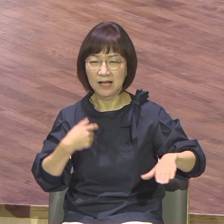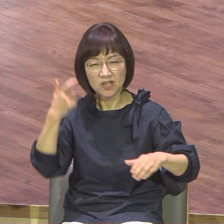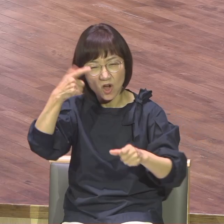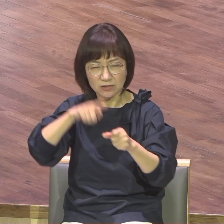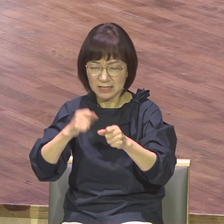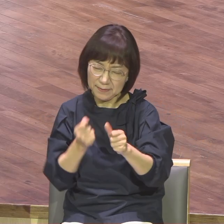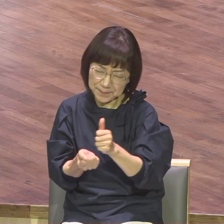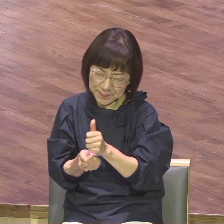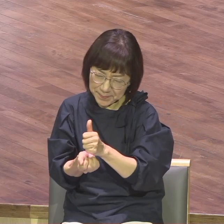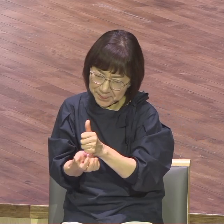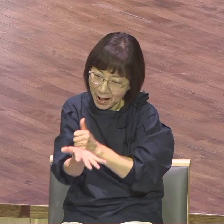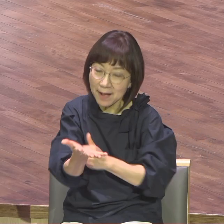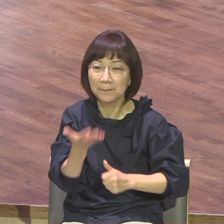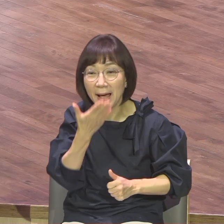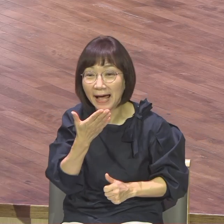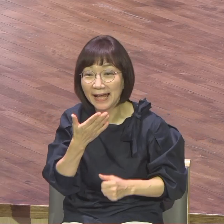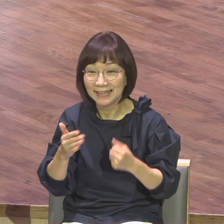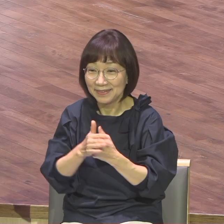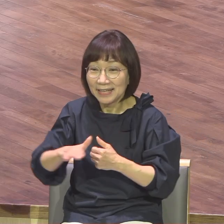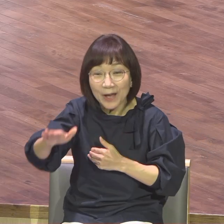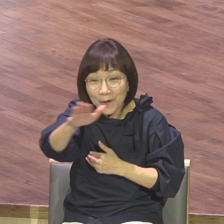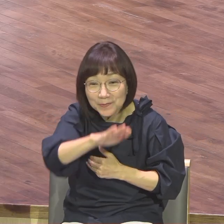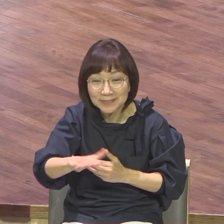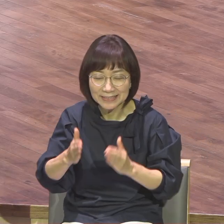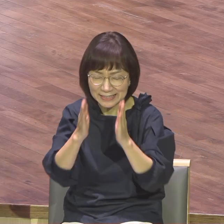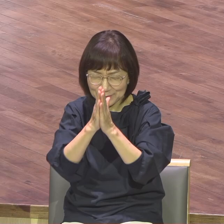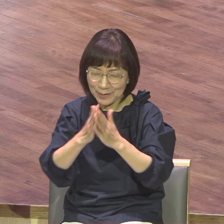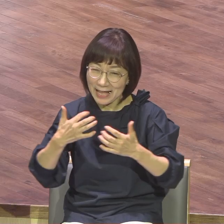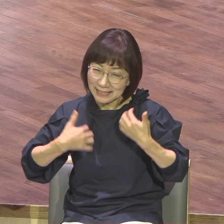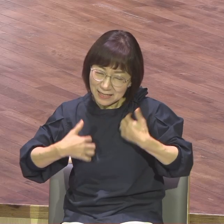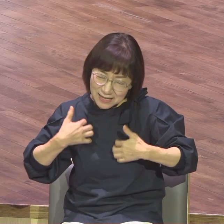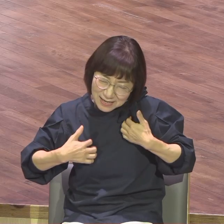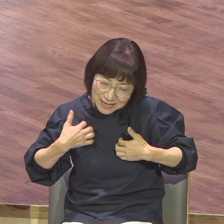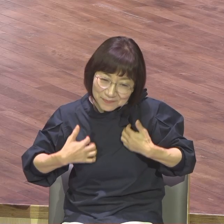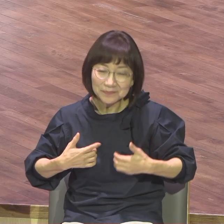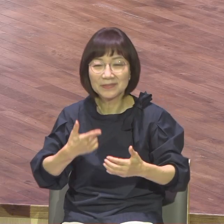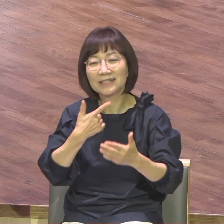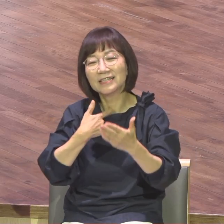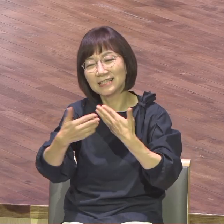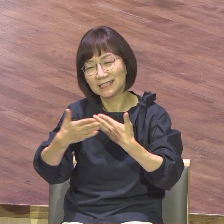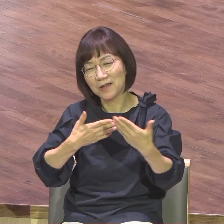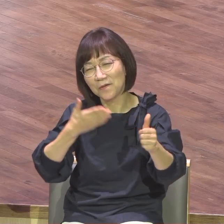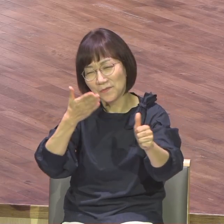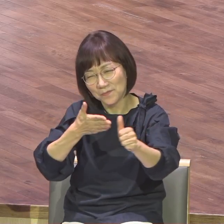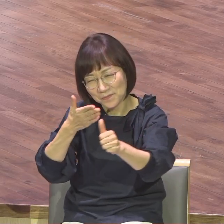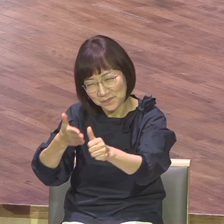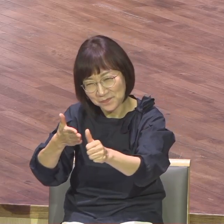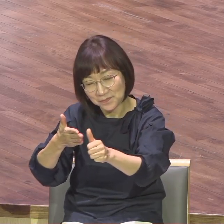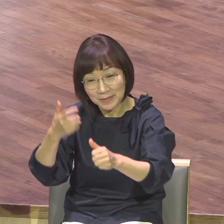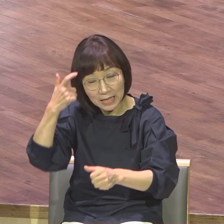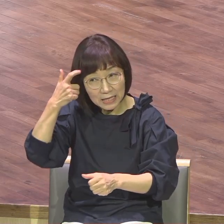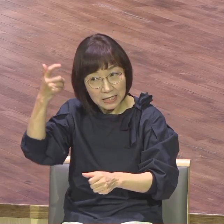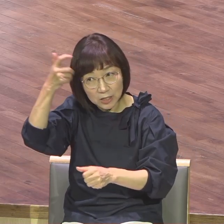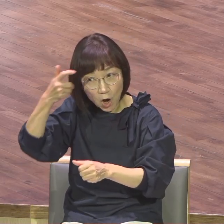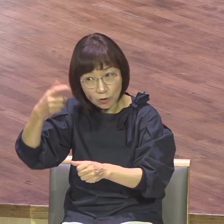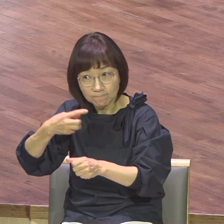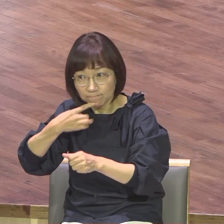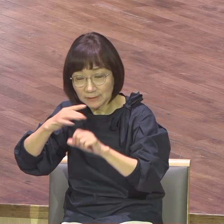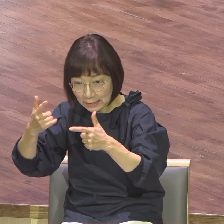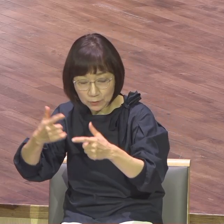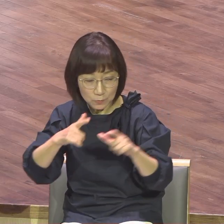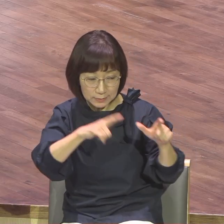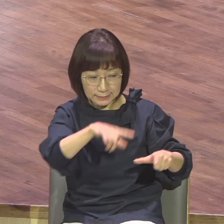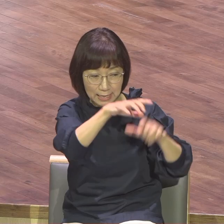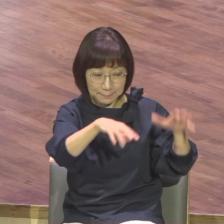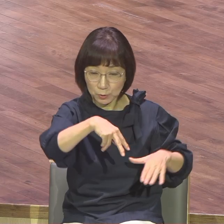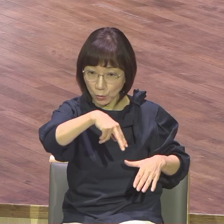영계도 성도들 기도하는 기쁨을 실제로 체험하고 하면서 그래서 영적인 삶뿐만 아니라 삶의 모든